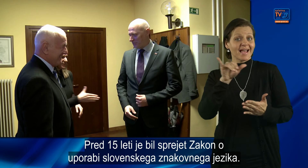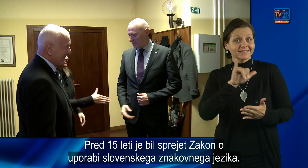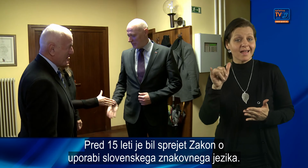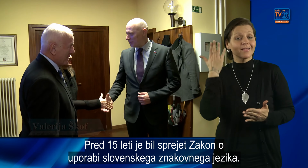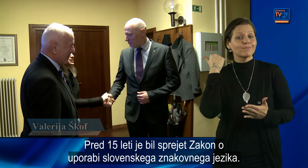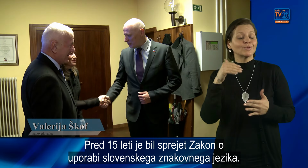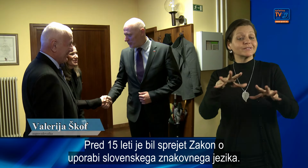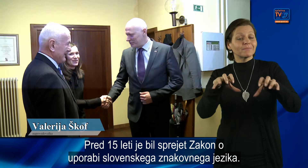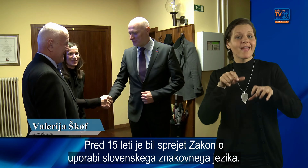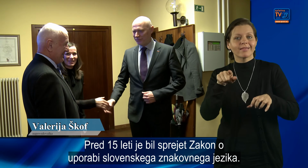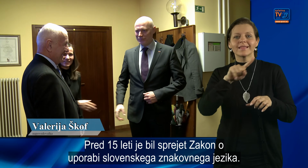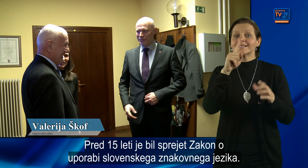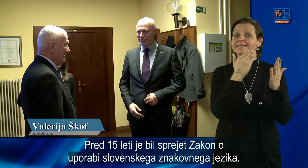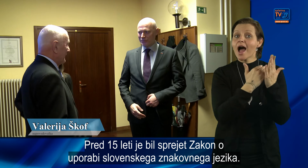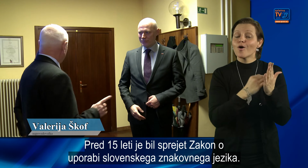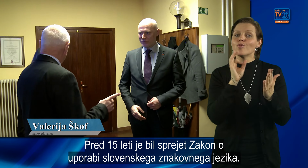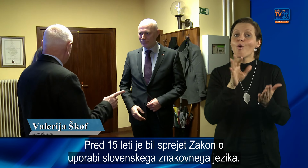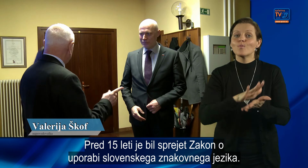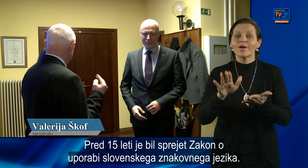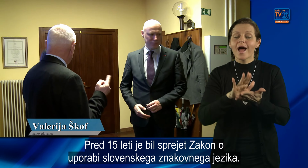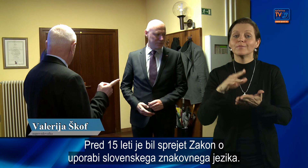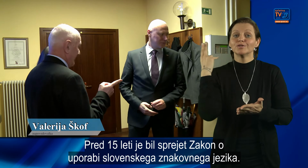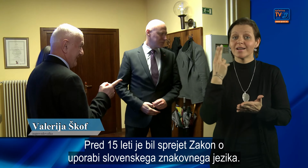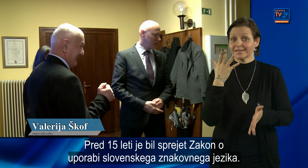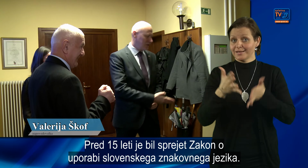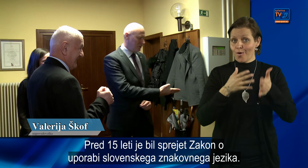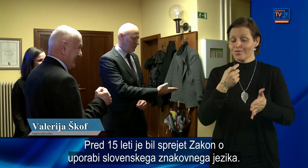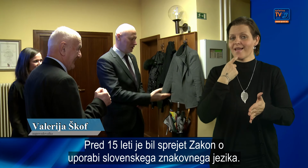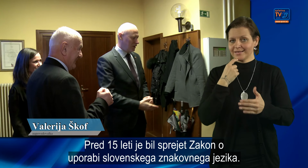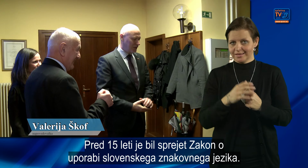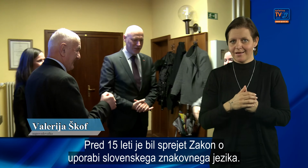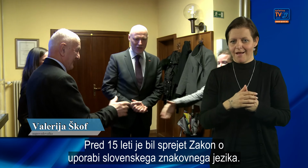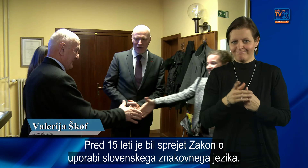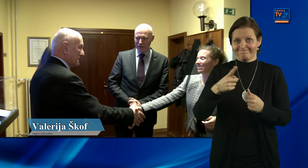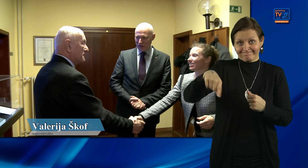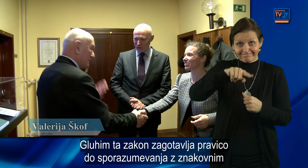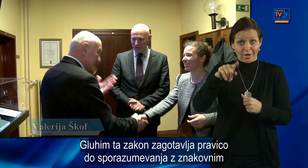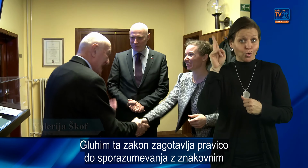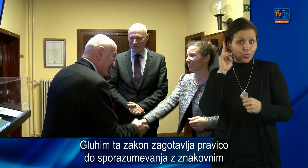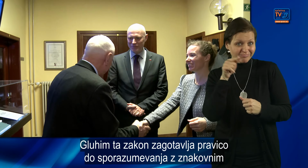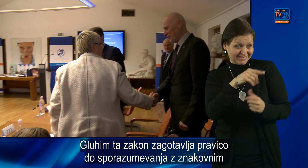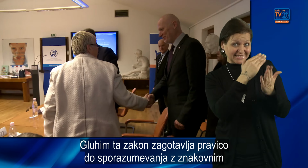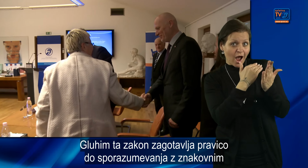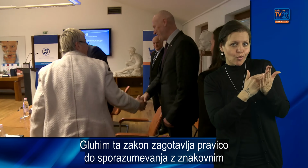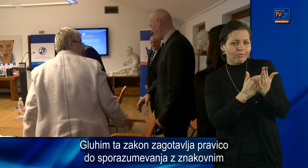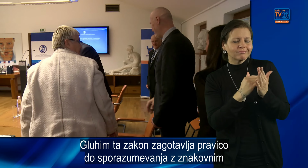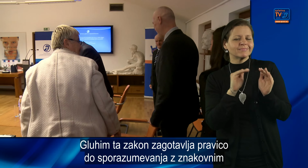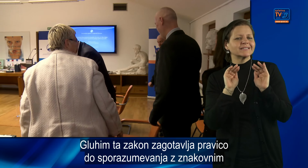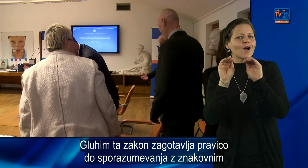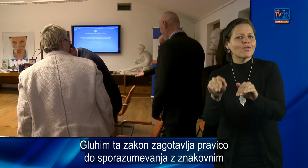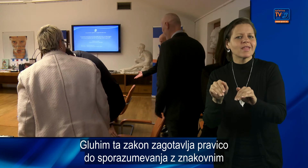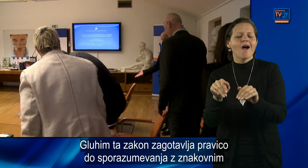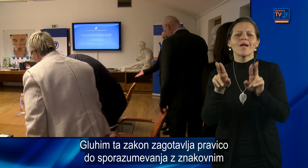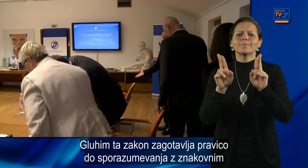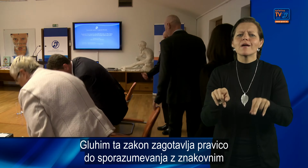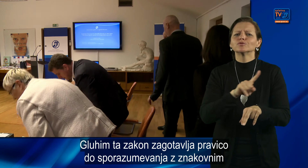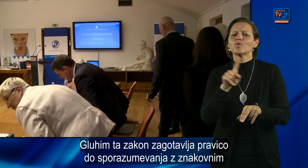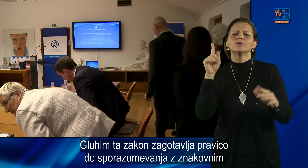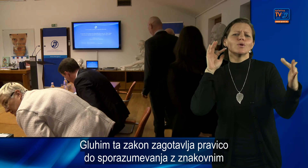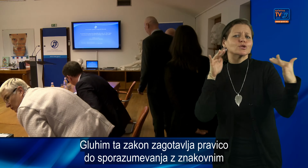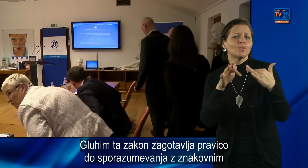Pred 15 leti je bil sprejet zakon o uporabi slovenskega znakovnega jezika. Gluhim ta zakon